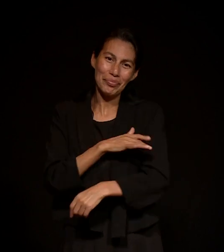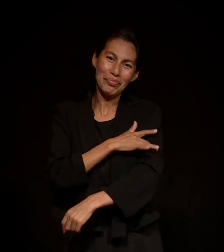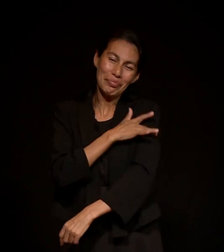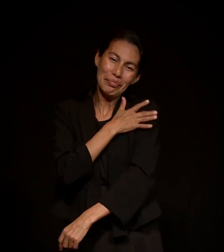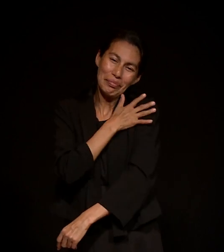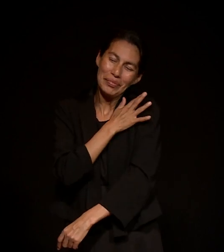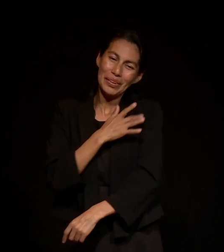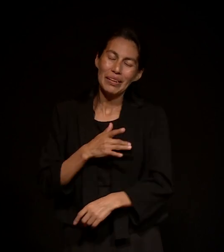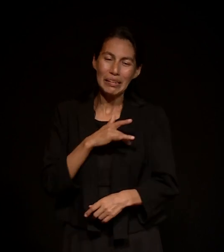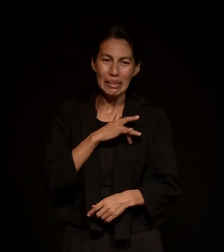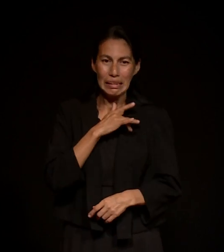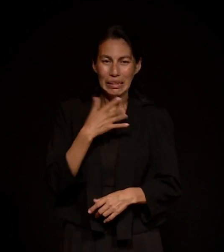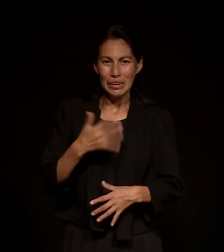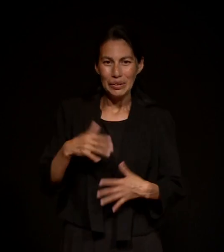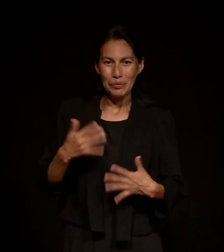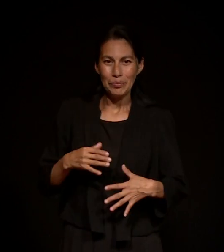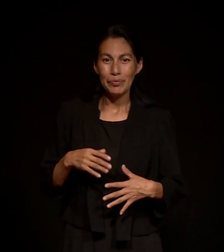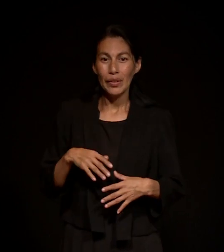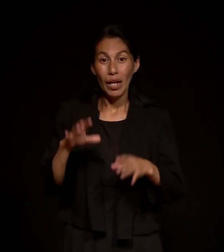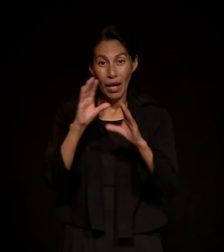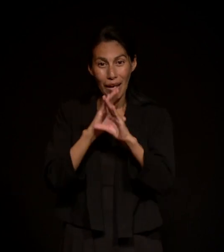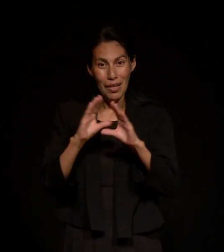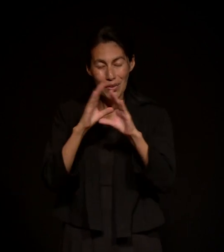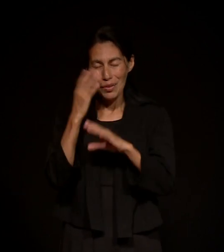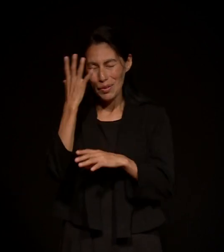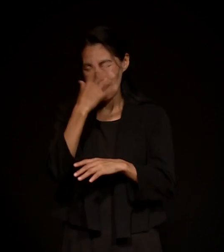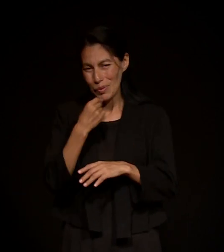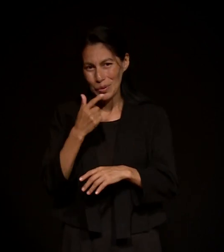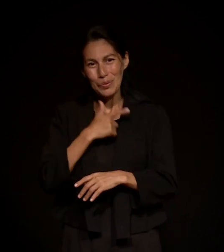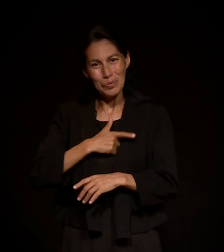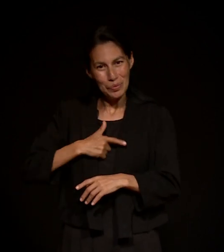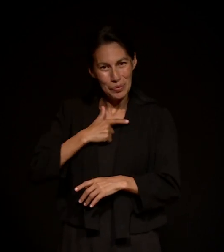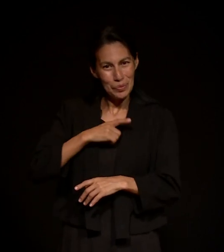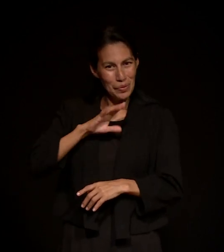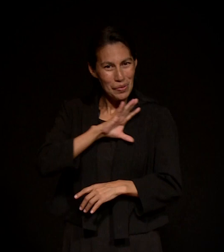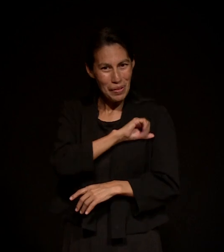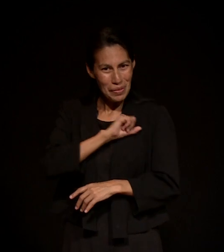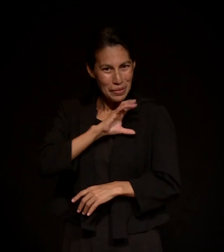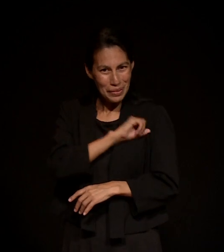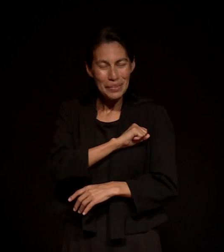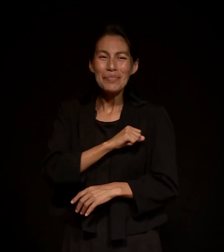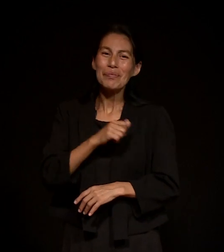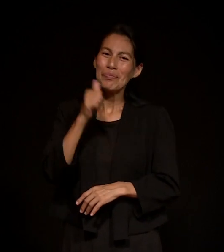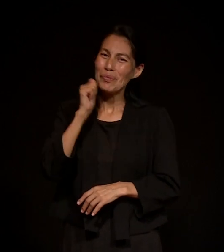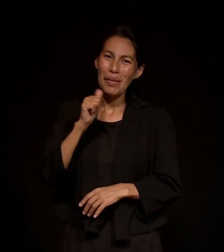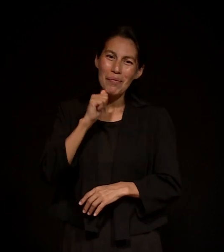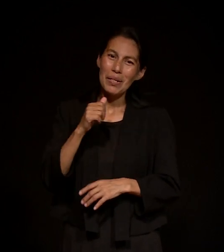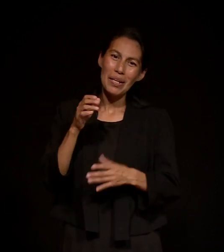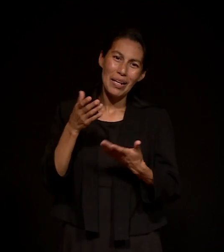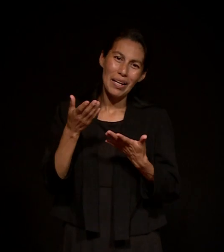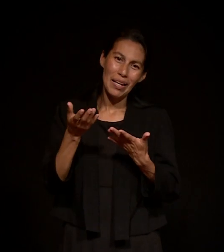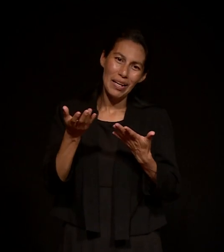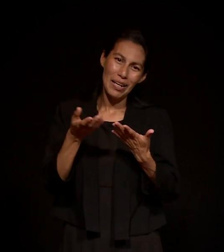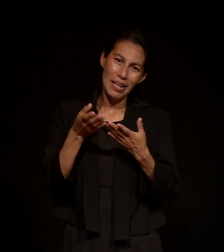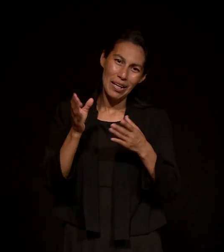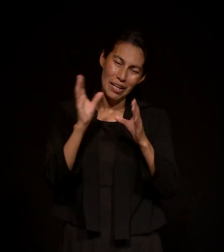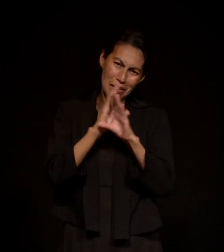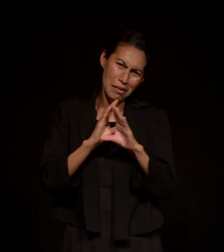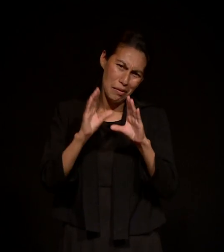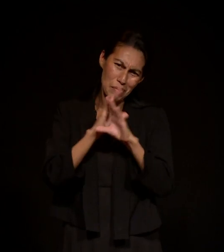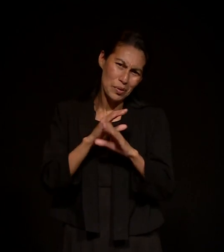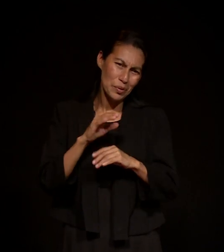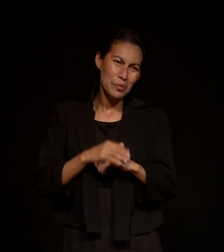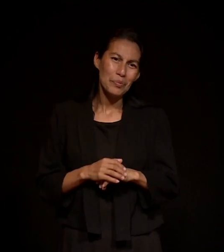Pero bueno, al final el canto quedó muy bonito y después es nuestro canto favorito. Siempre lo escuchamos. ¿Y qué compuso ese